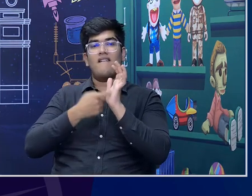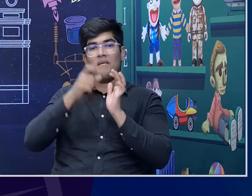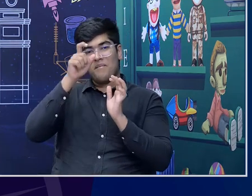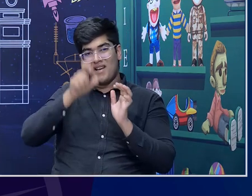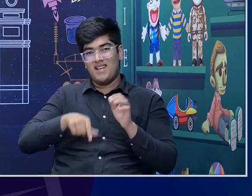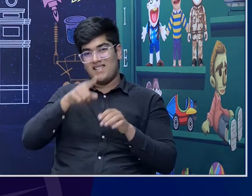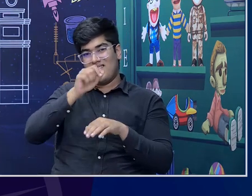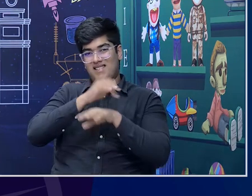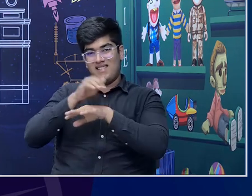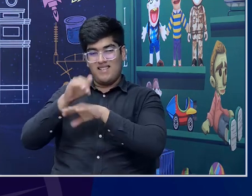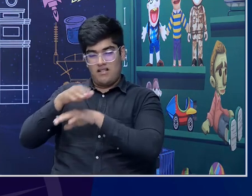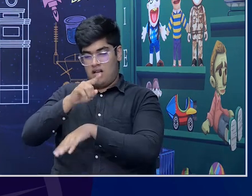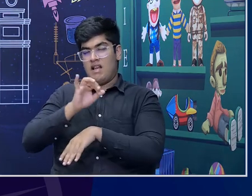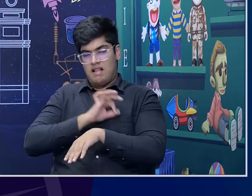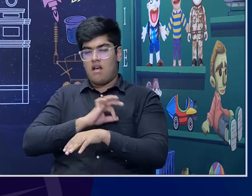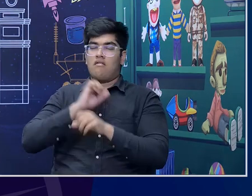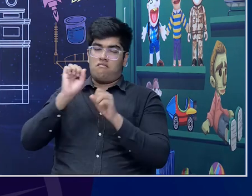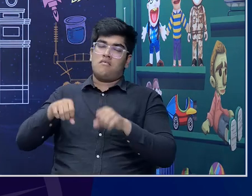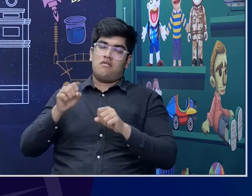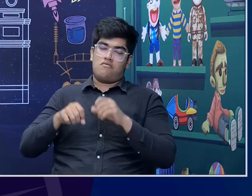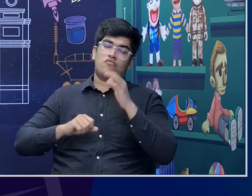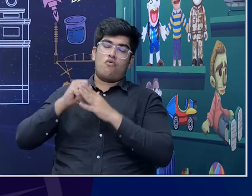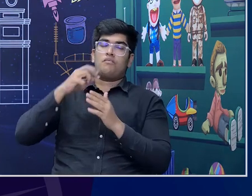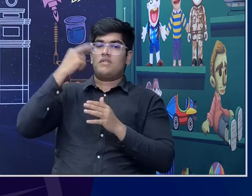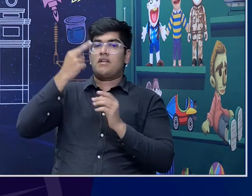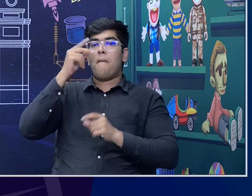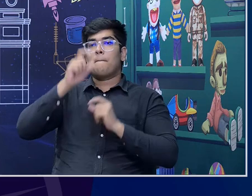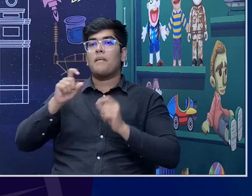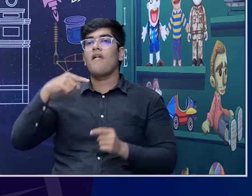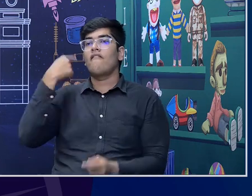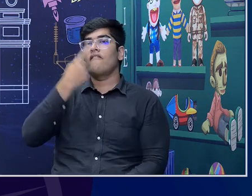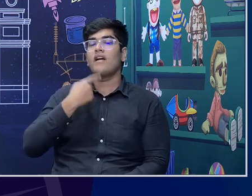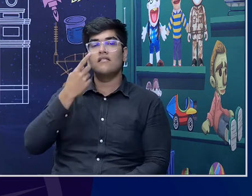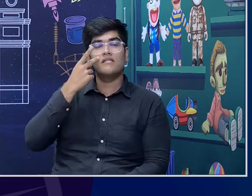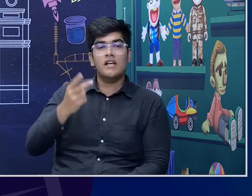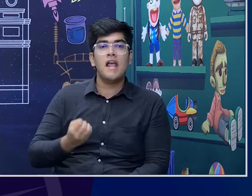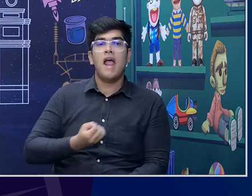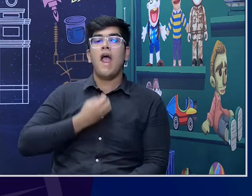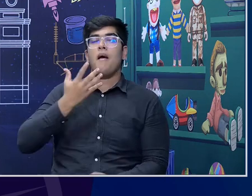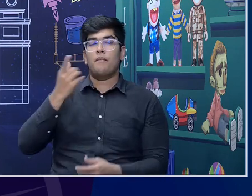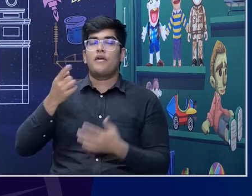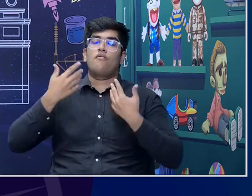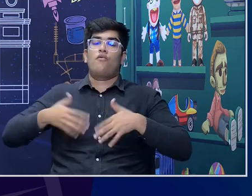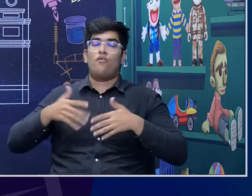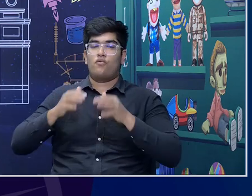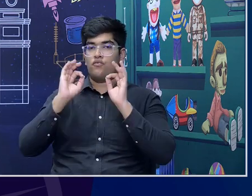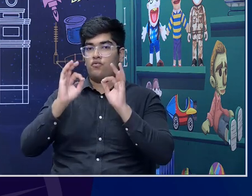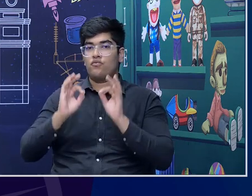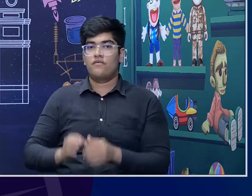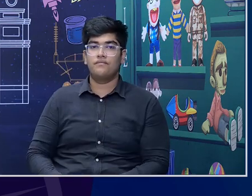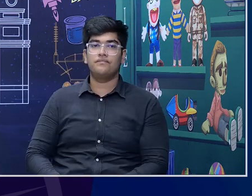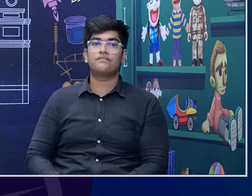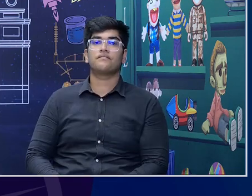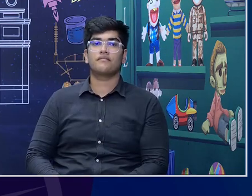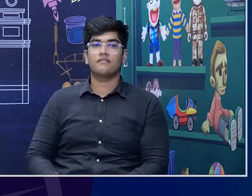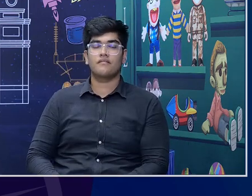लोगों की चहरे पे खुशियां लाते थे, और सबी भावनाओं से मतलब रूबरू होते थे, तरह तरह की भावनाएं होती होंगी,